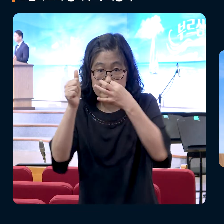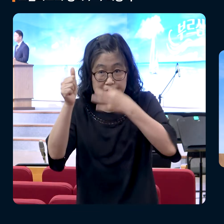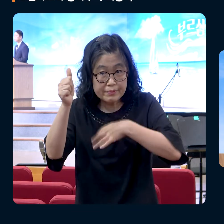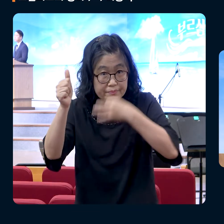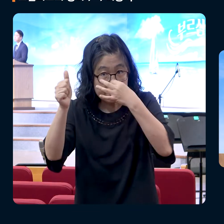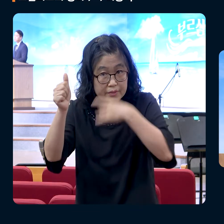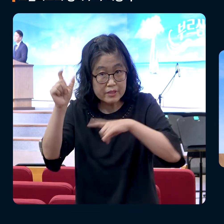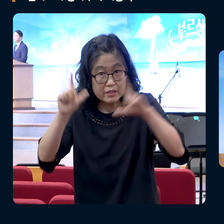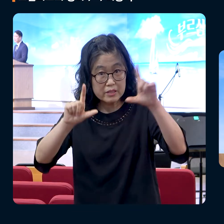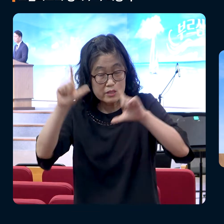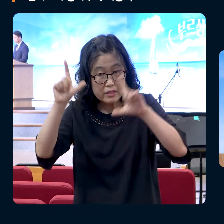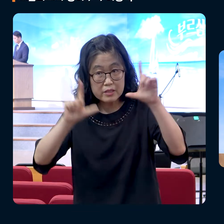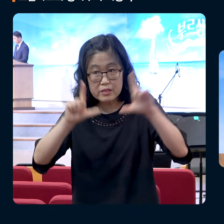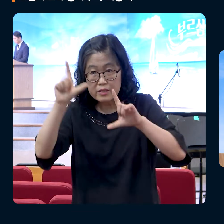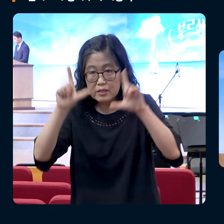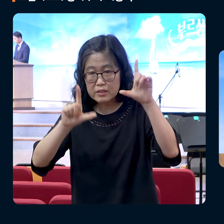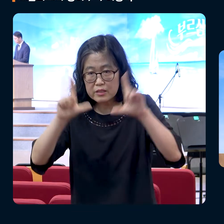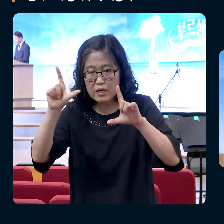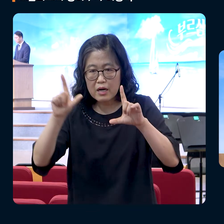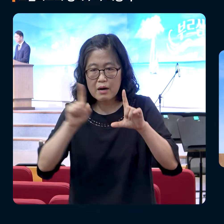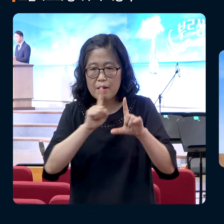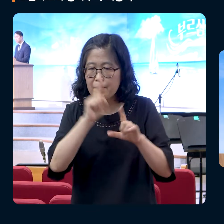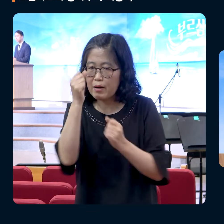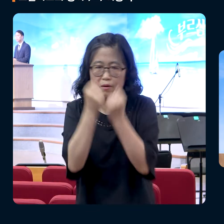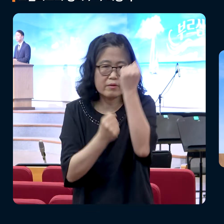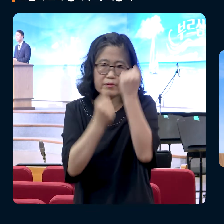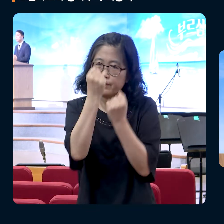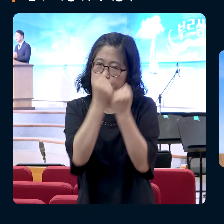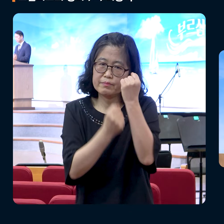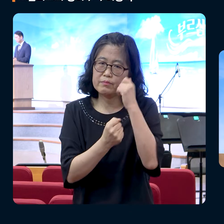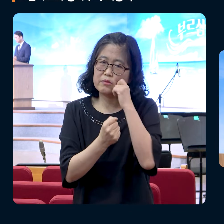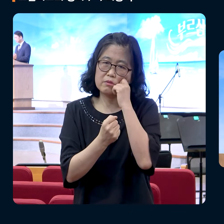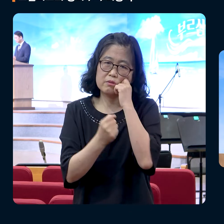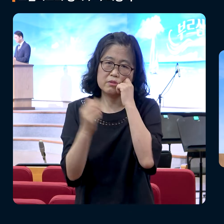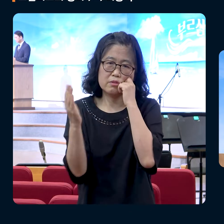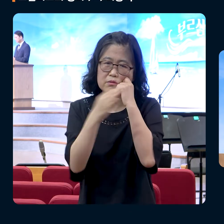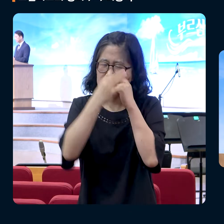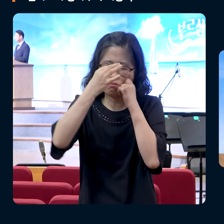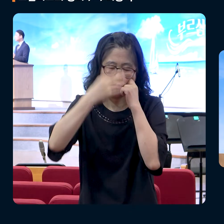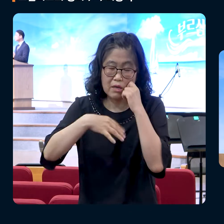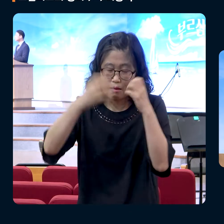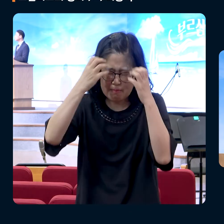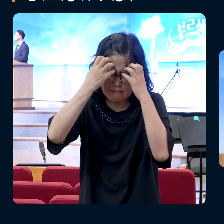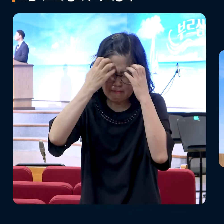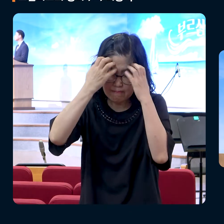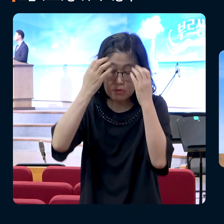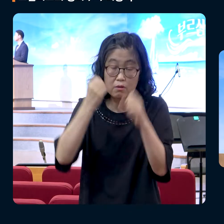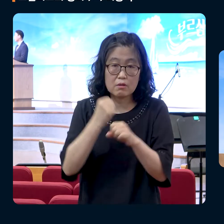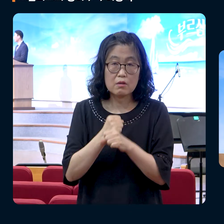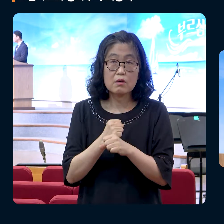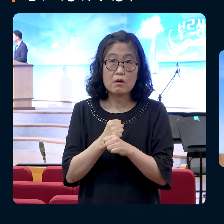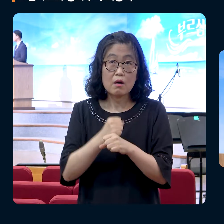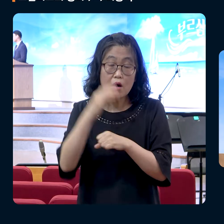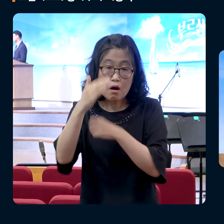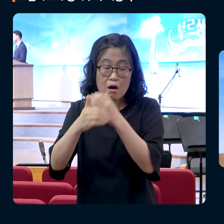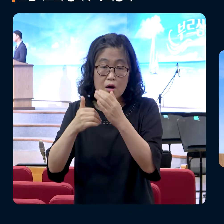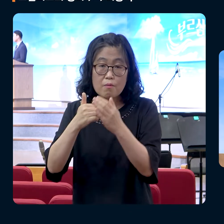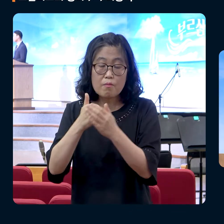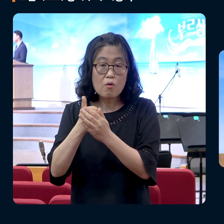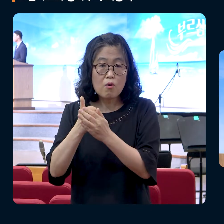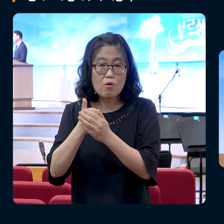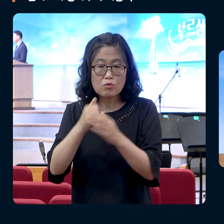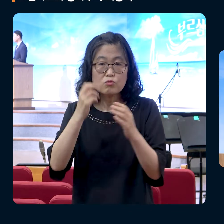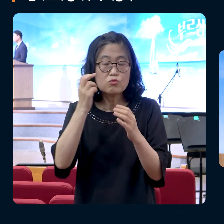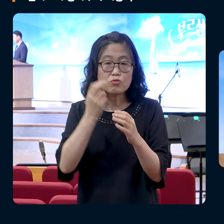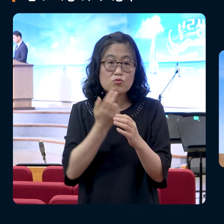어떻게 표현되는 것이 아니었습니다. 그러면 요셉은 그 상황에서 하나님의 뜻이 무엇인지 알고 있었을까요?